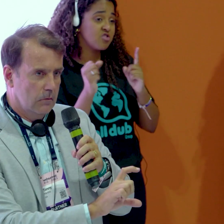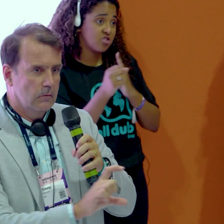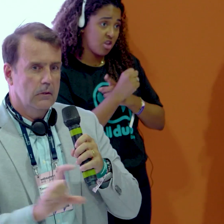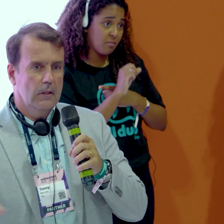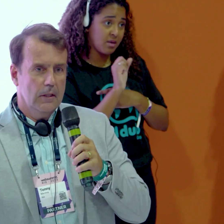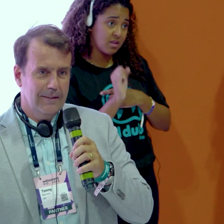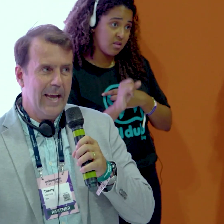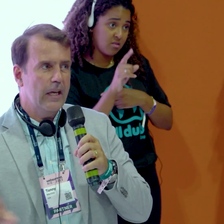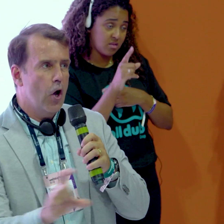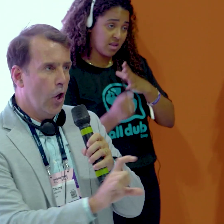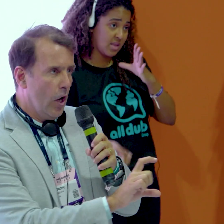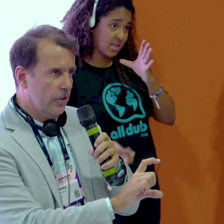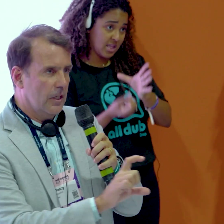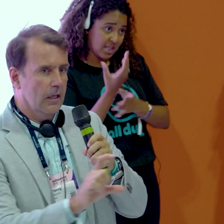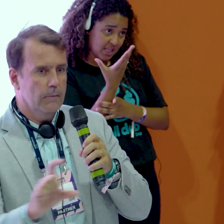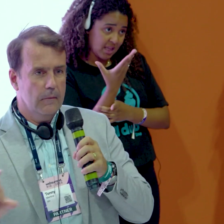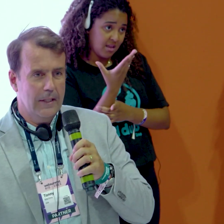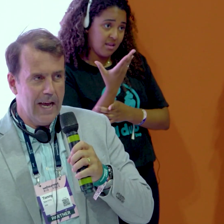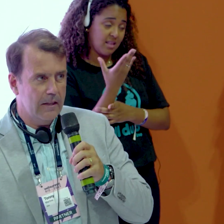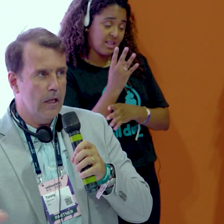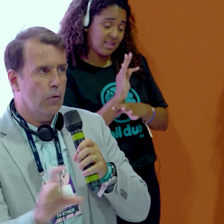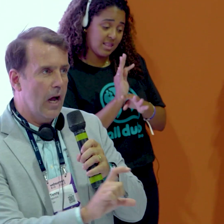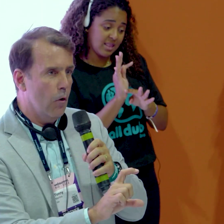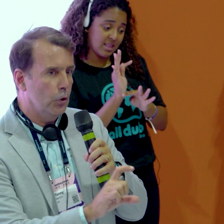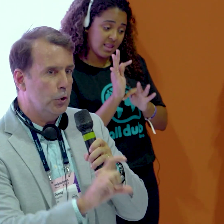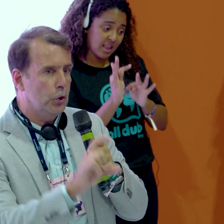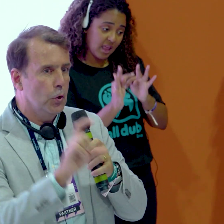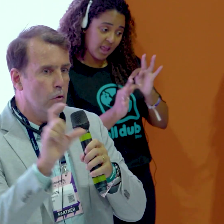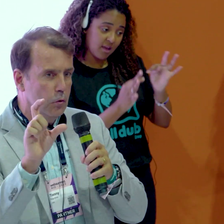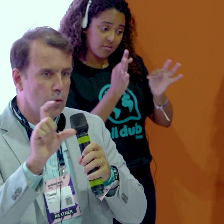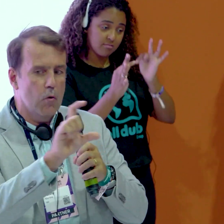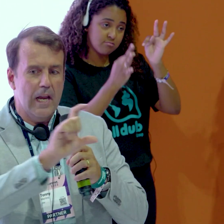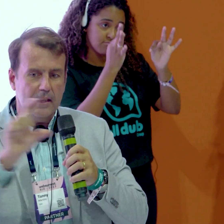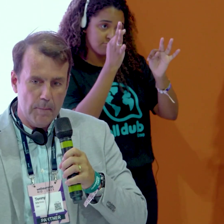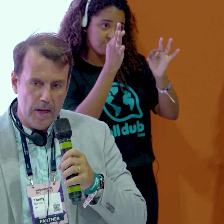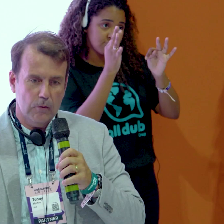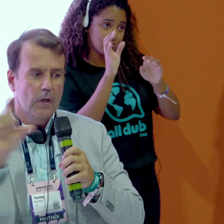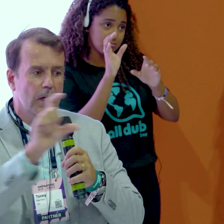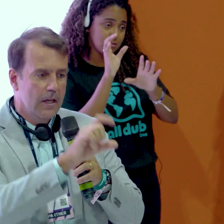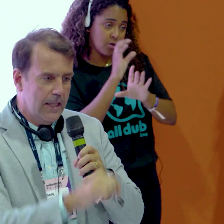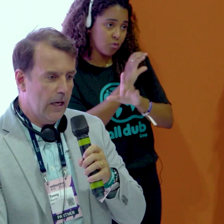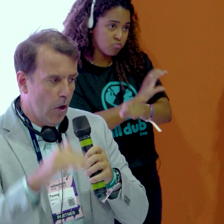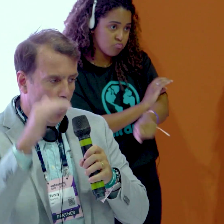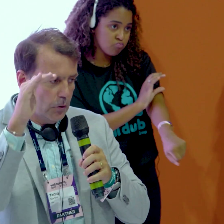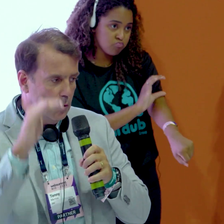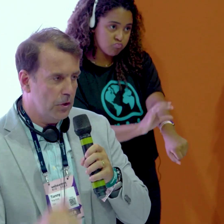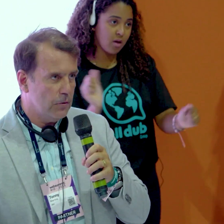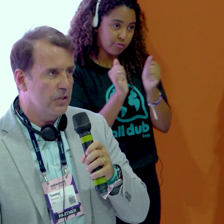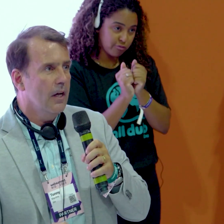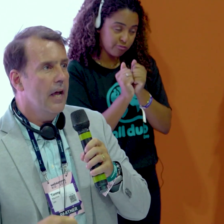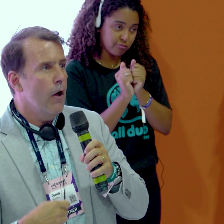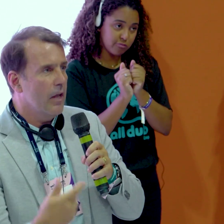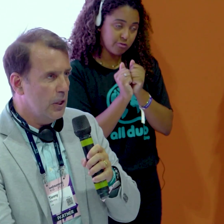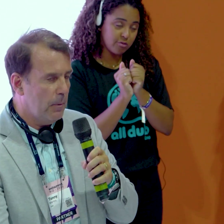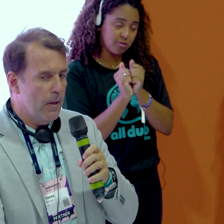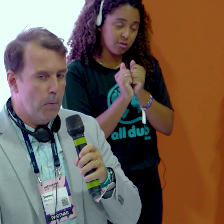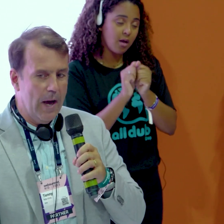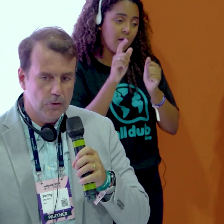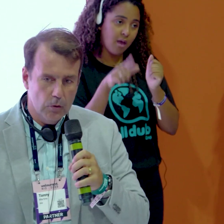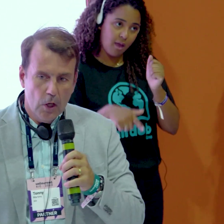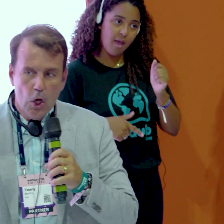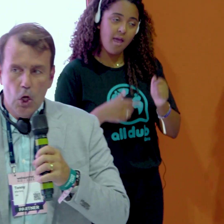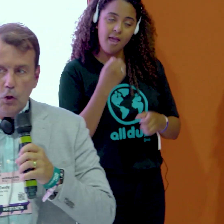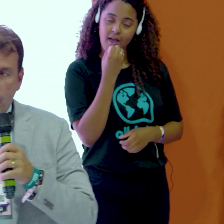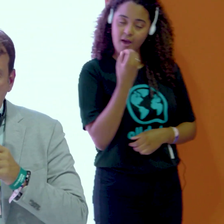fundação tecnológica e arquitetural junto com letramento tecnológico nos diversos níveis é um grande